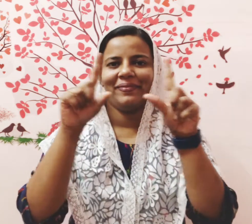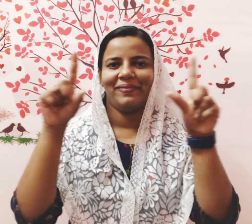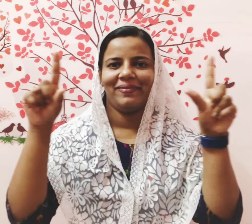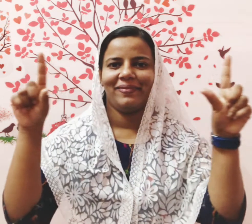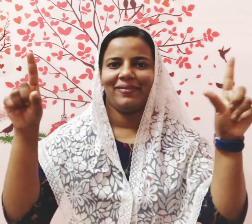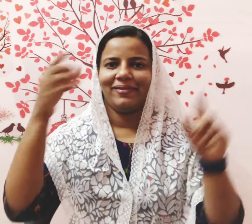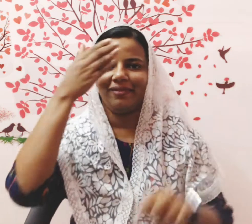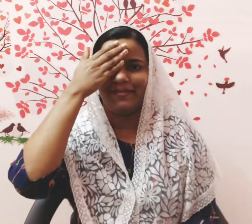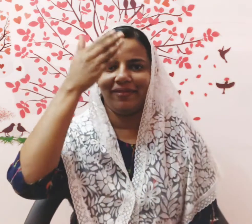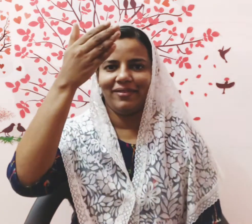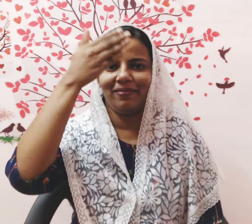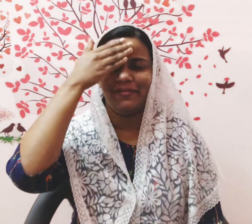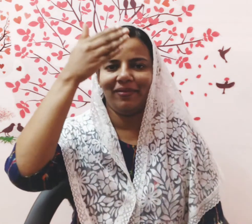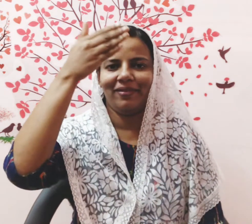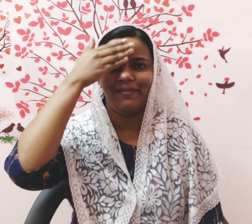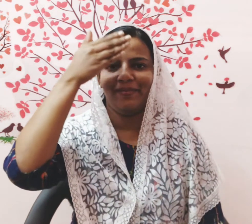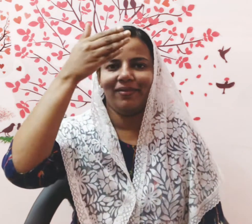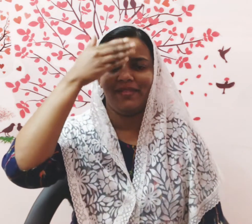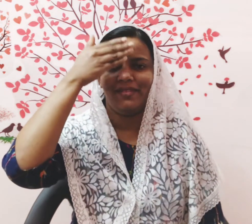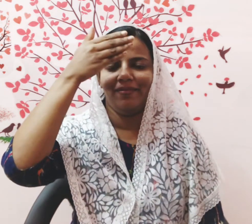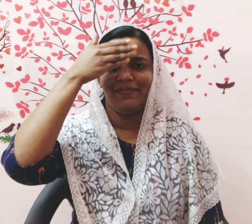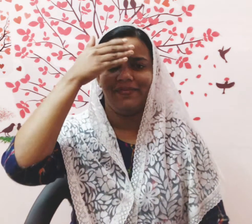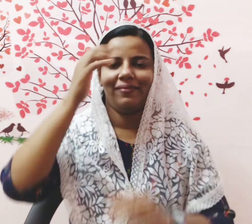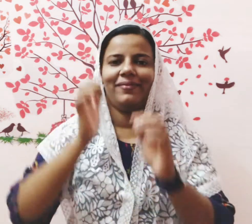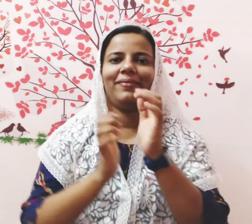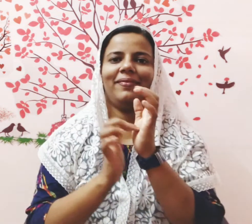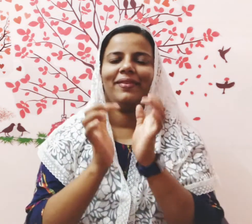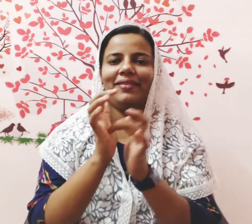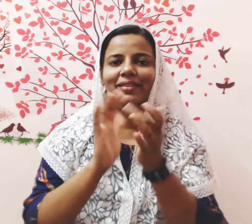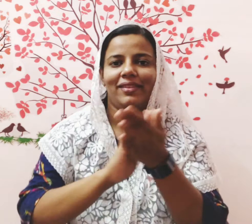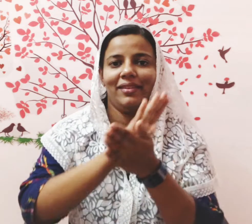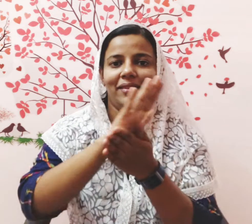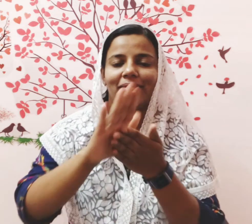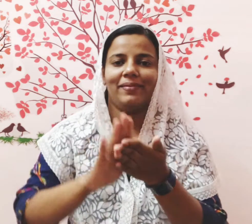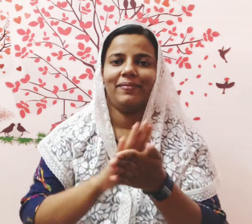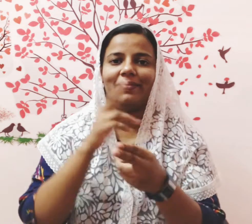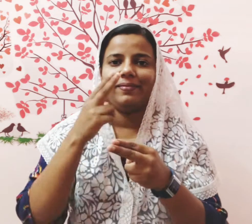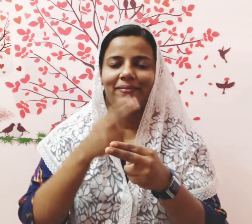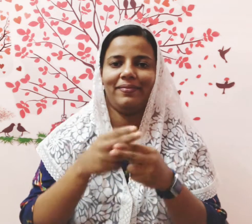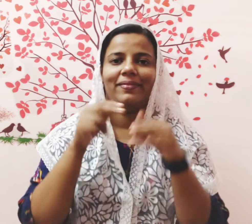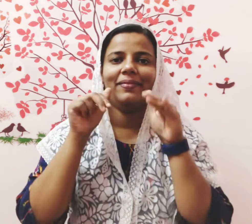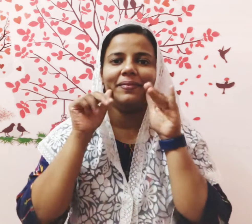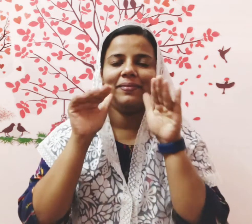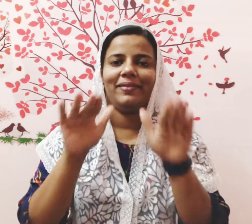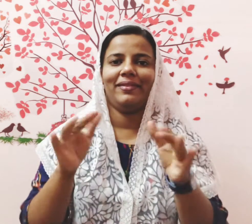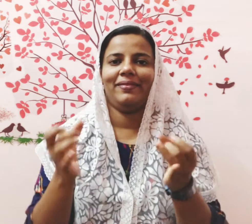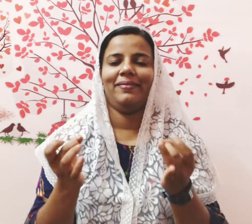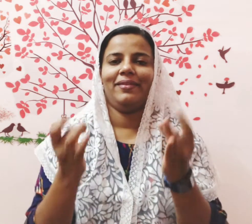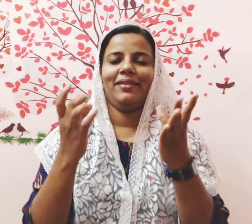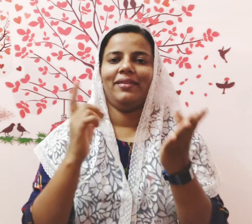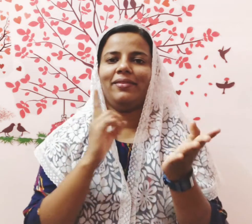പ്രൈസ് ദ ലോർഡ്, ഹല്ലേലൂയ. സ്തോത്രം, സ്തോത്രം, സ്തോത്രം, സ്തോത്രം. കർത്താവിൻ്റെ അതിപരിശുദ്ധമായ തിരുനാമം ഈ അനുഗ്രഹിക്കപ്പെട്ട